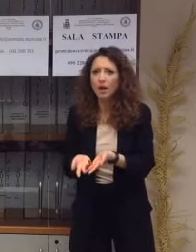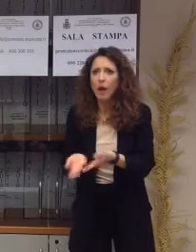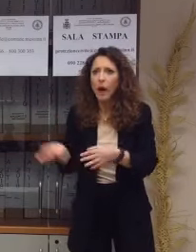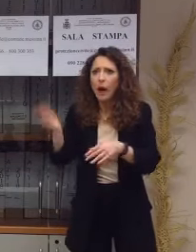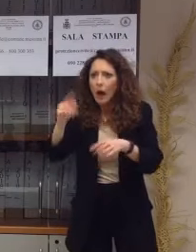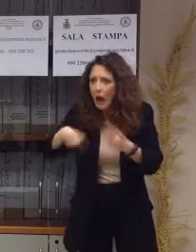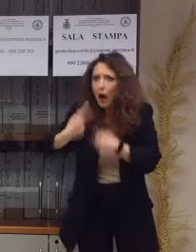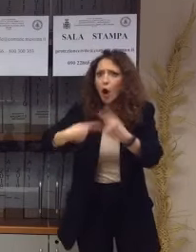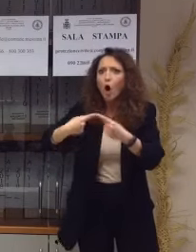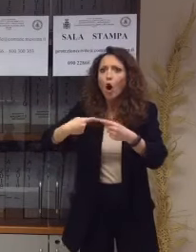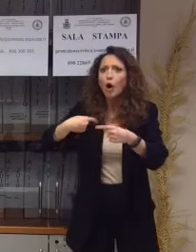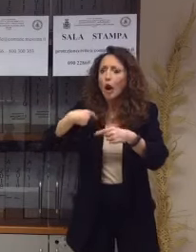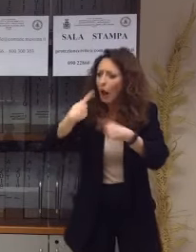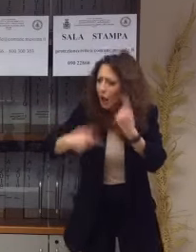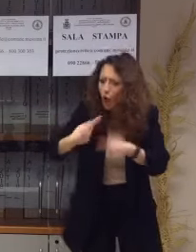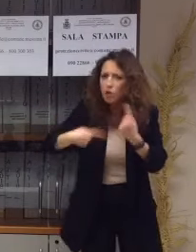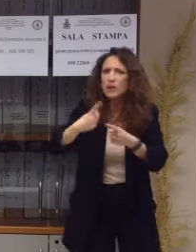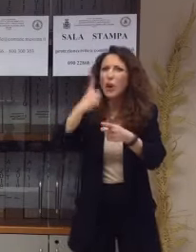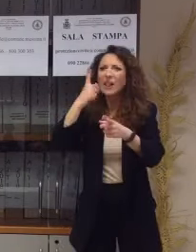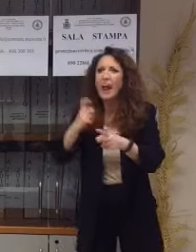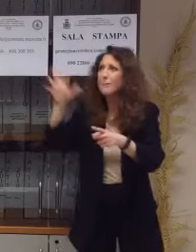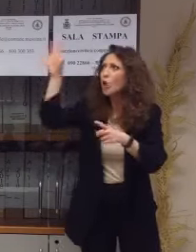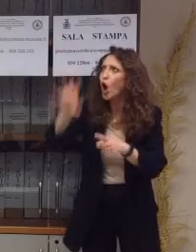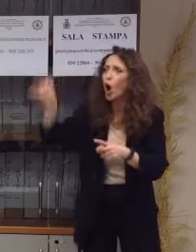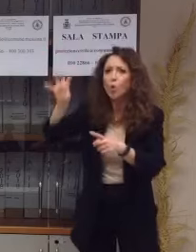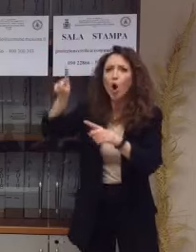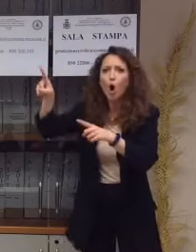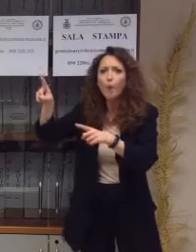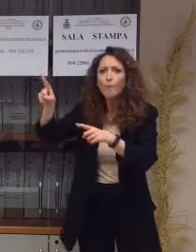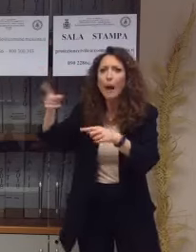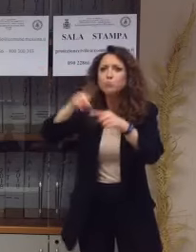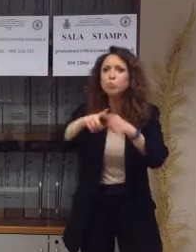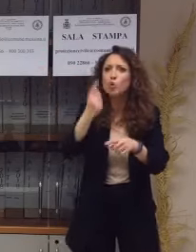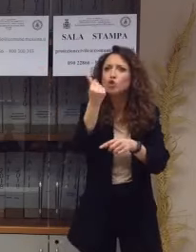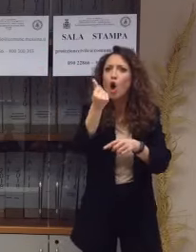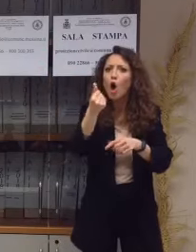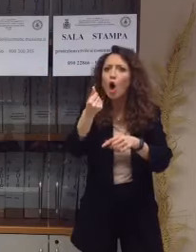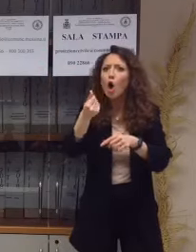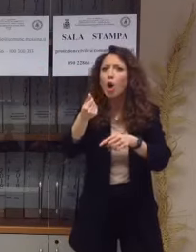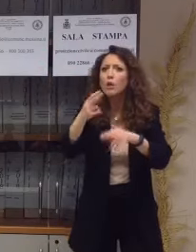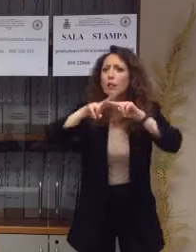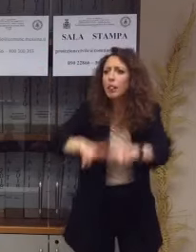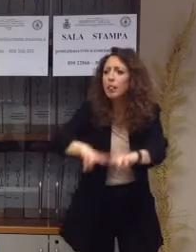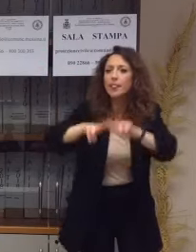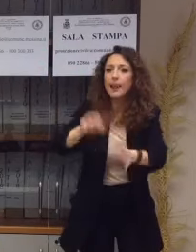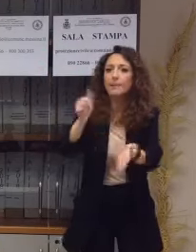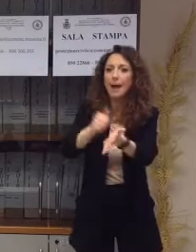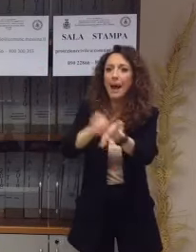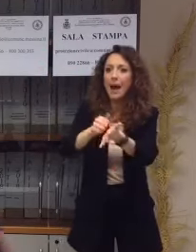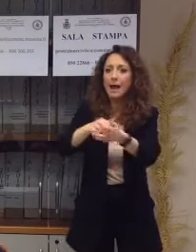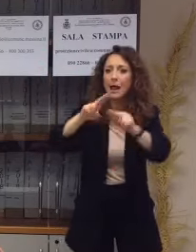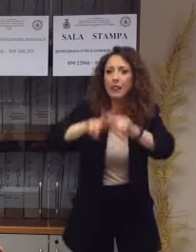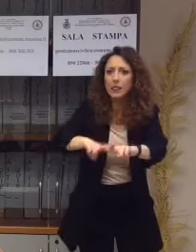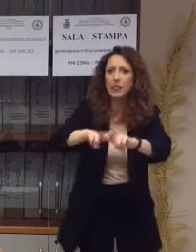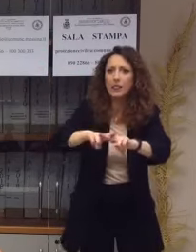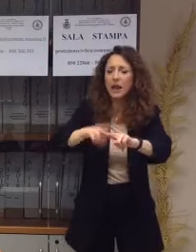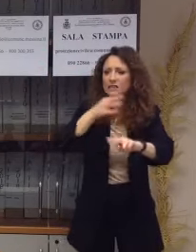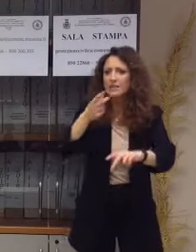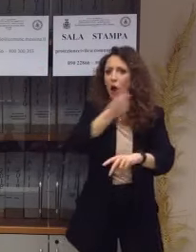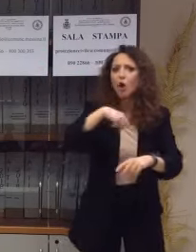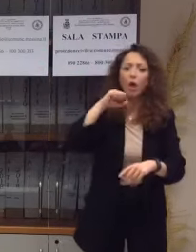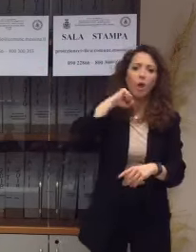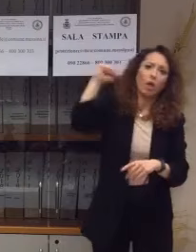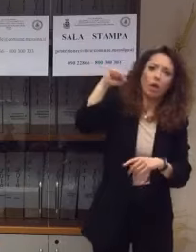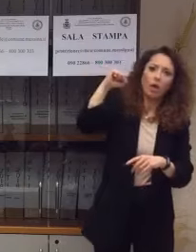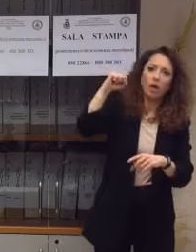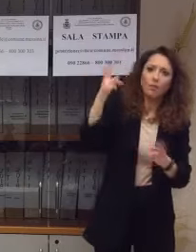l'Europa? Per fare che cosa? I soldi li lasciamo nelle banche? Quindi noi ci facciamo mettere il cappio definitivo